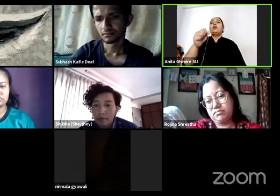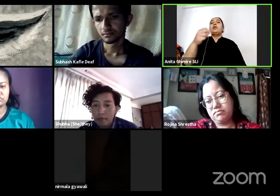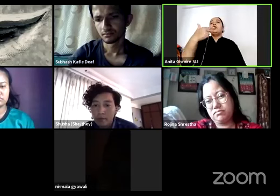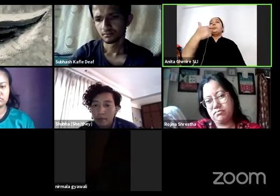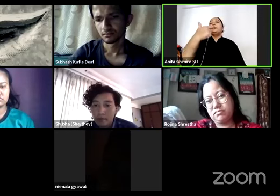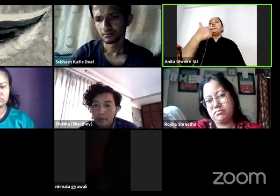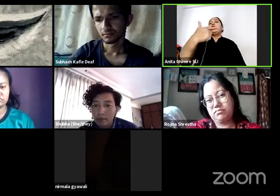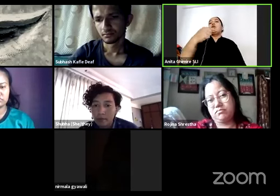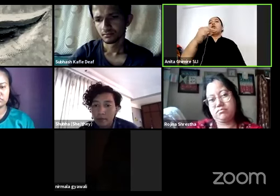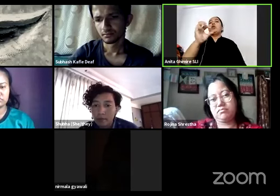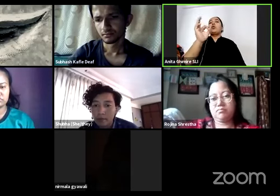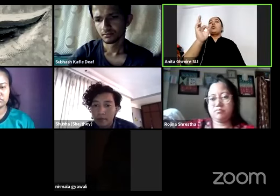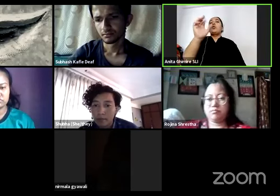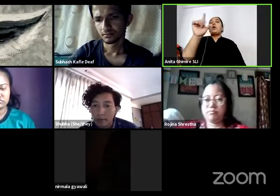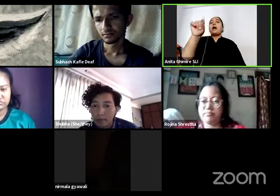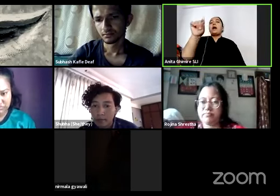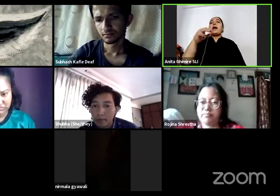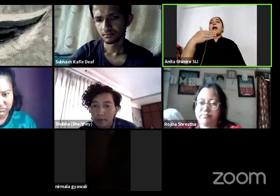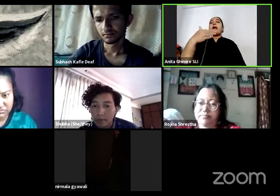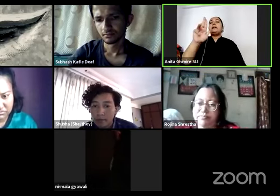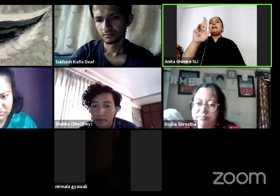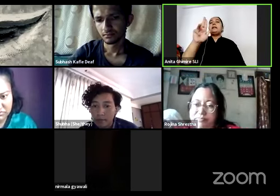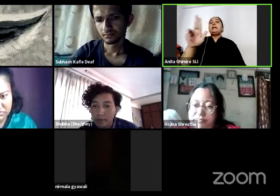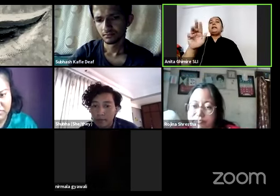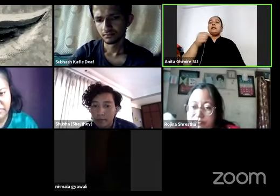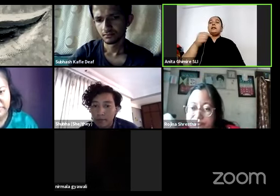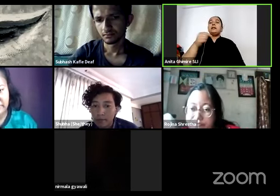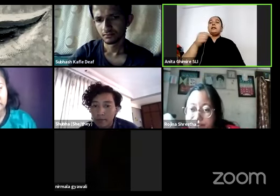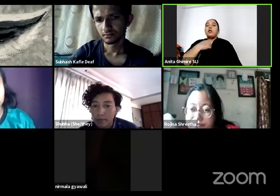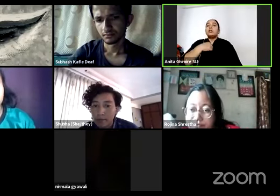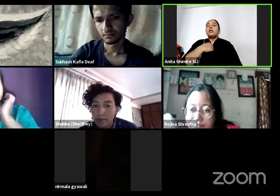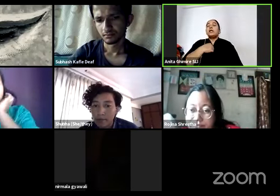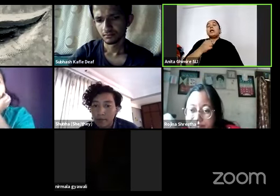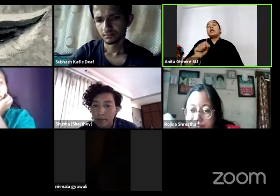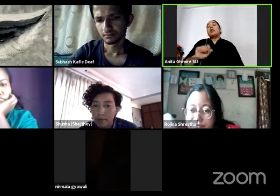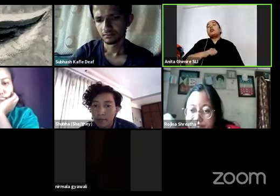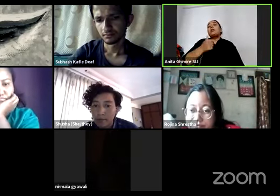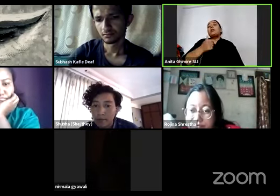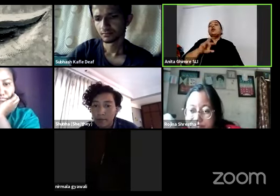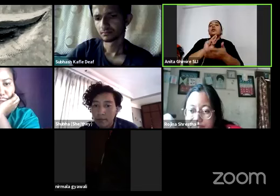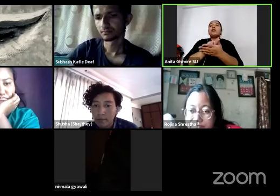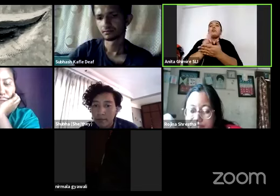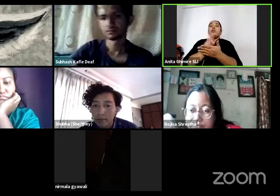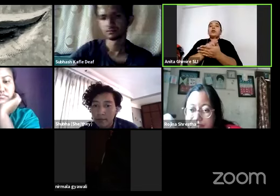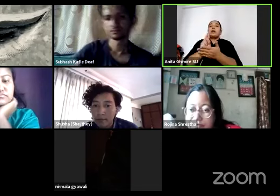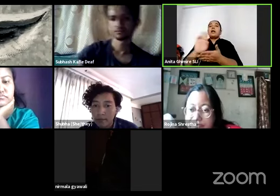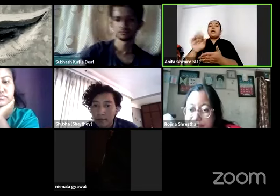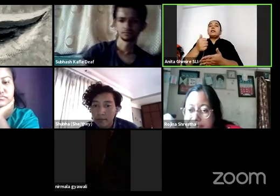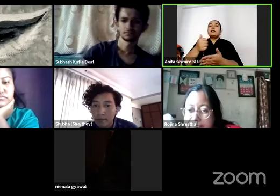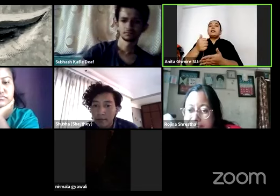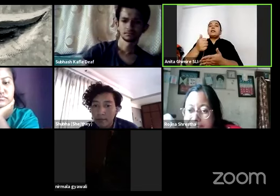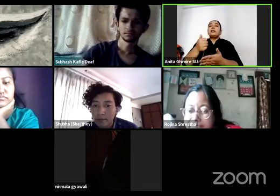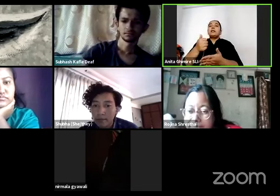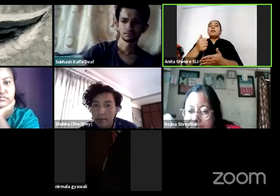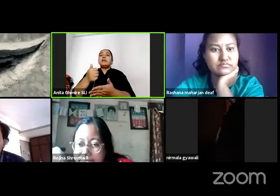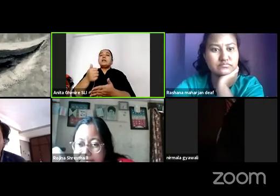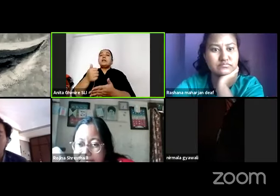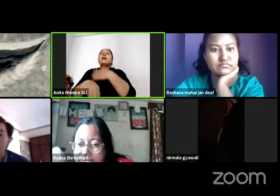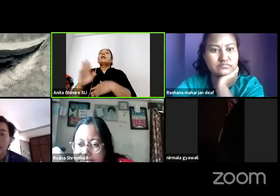अनि आइ एम एक्साइटेड टु रिड द होल रिपोर्ट. त्यसले चाहिँ अब कुन खालको डिसेबिलिटीको रिसर्च गरेको थियो